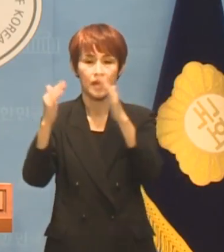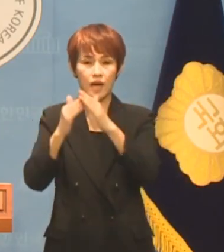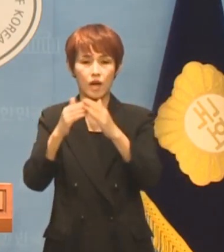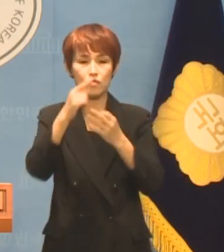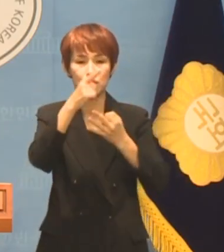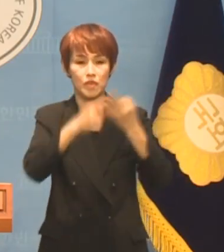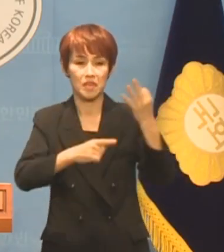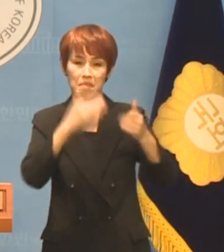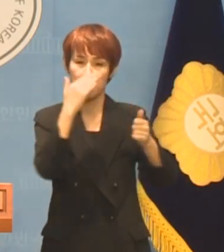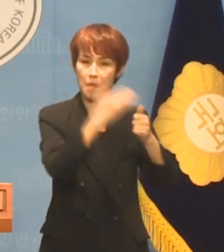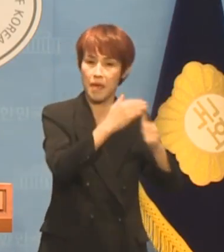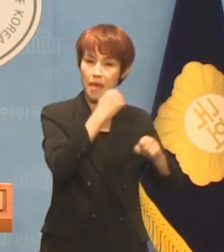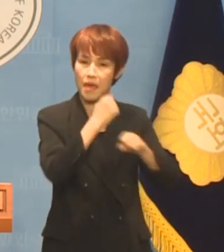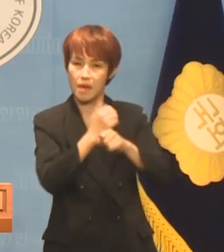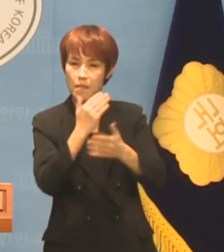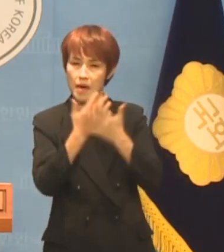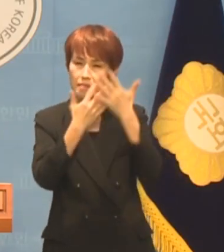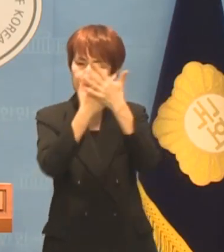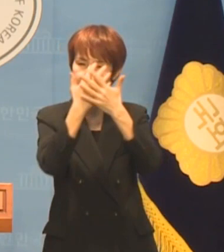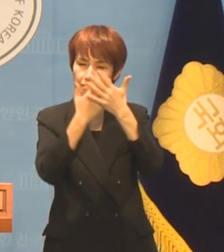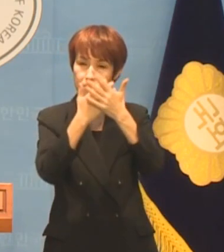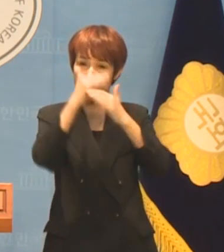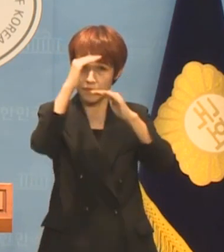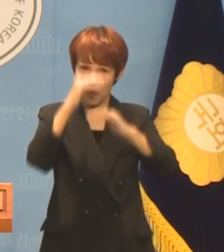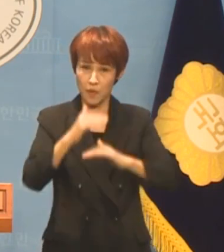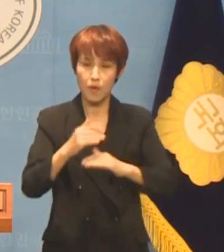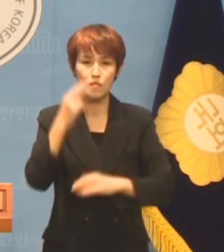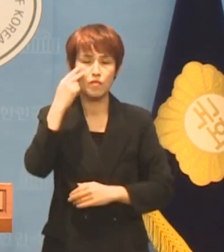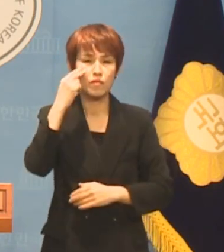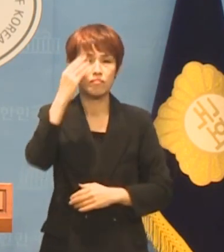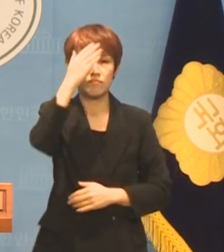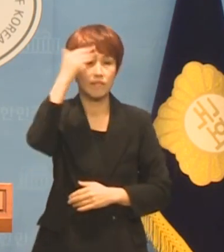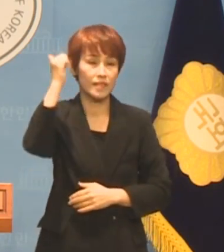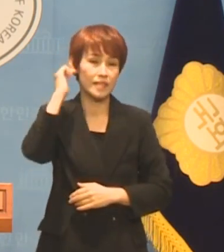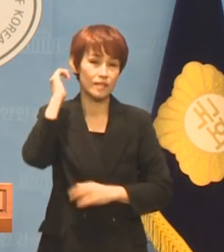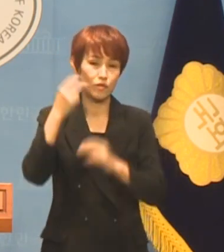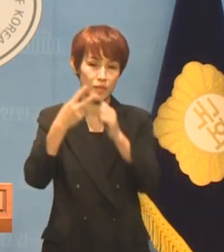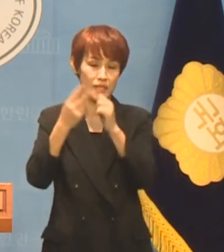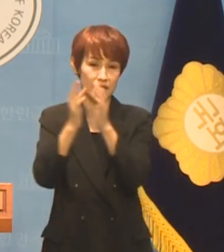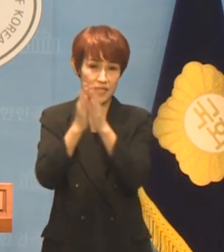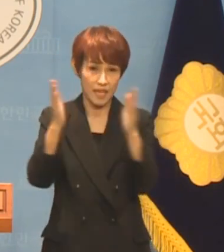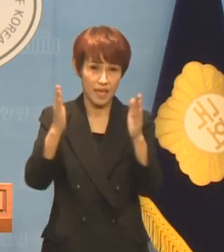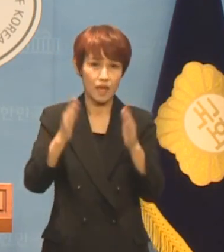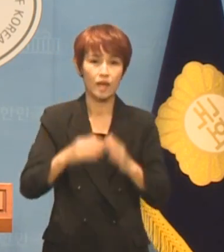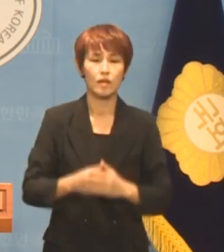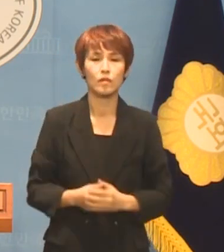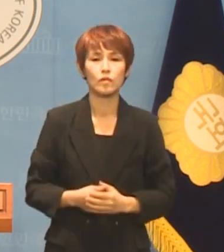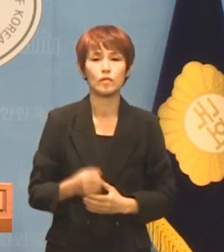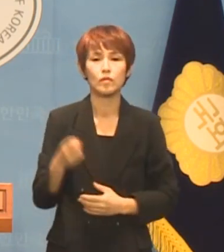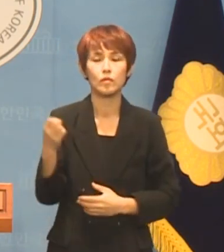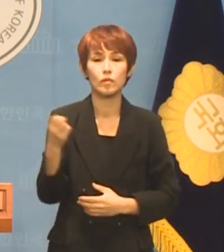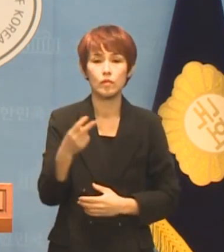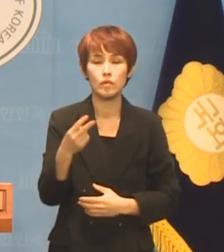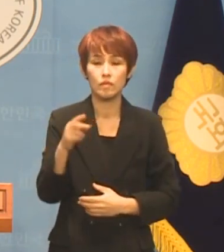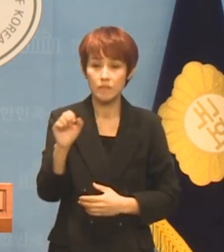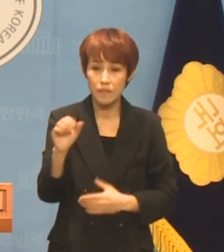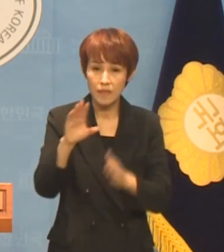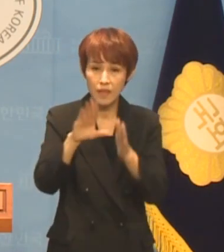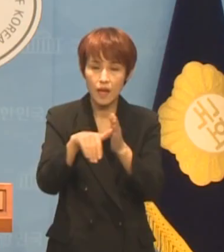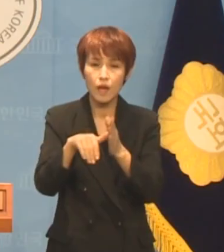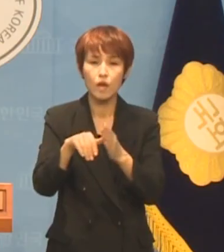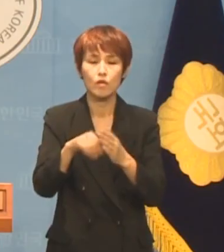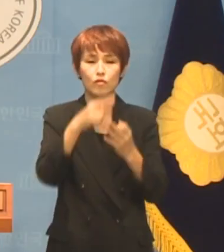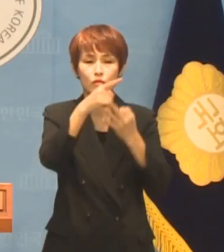파면을 인용할지 않을지 알 수 없다. 트럼프 2.0 시대와 이시바 총리의 나약한 리더십에 윤석열의